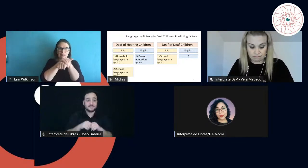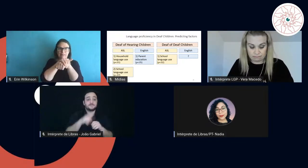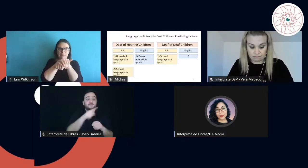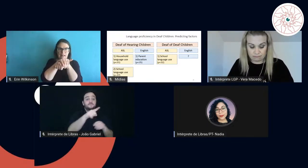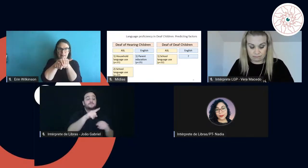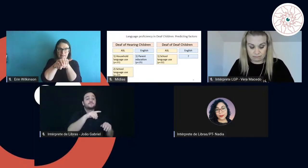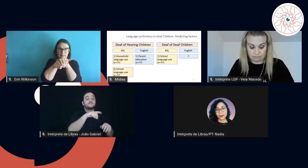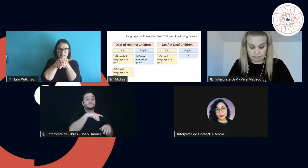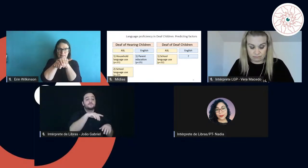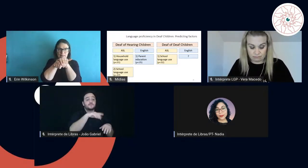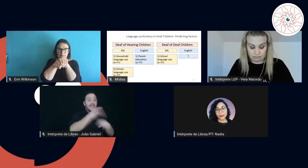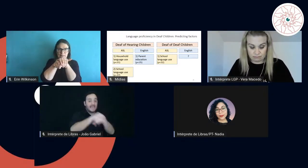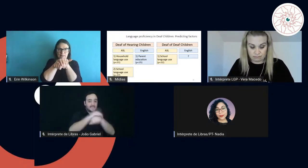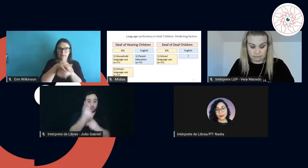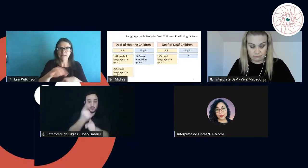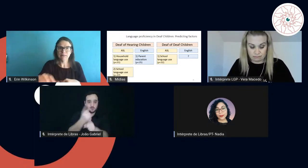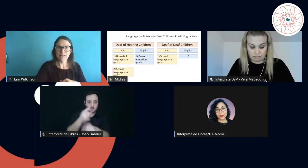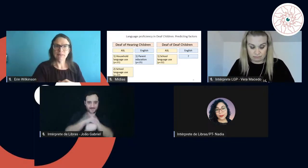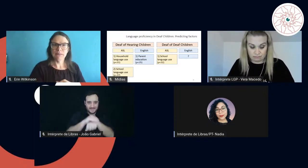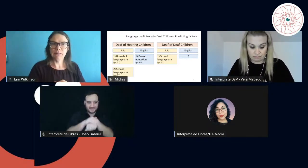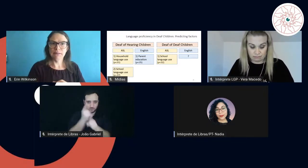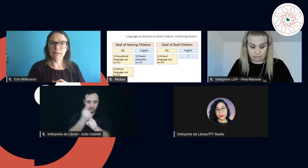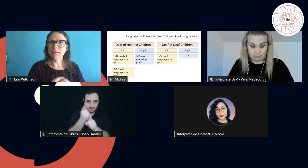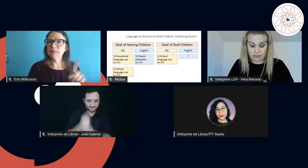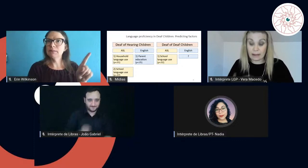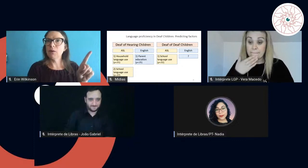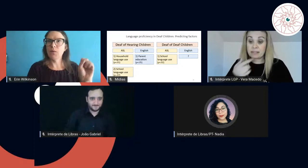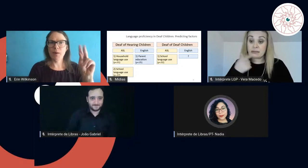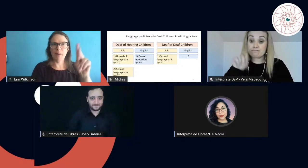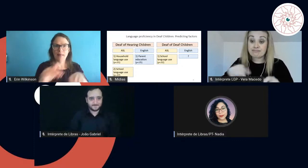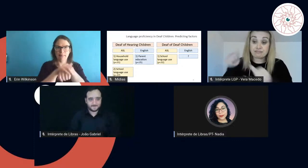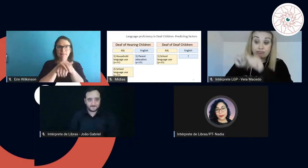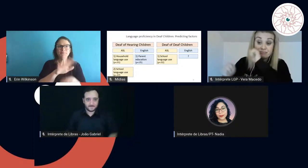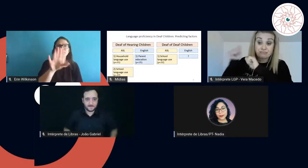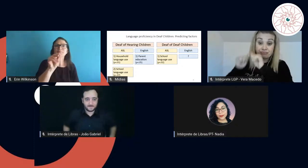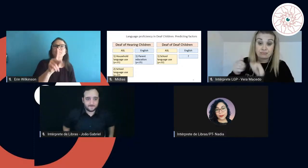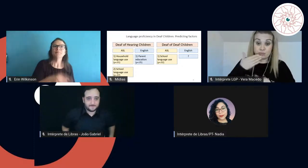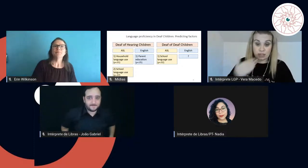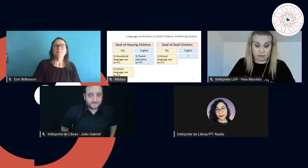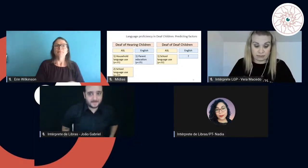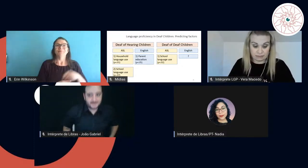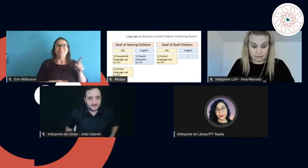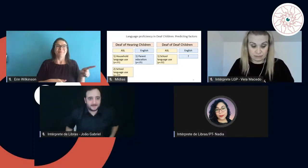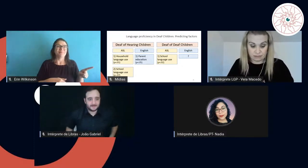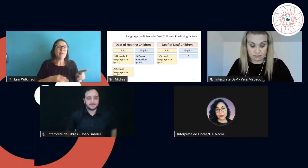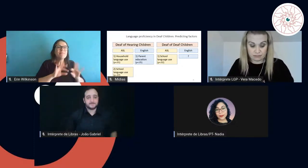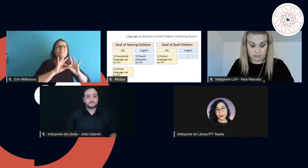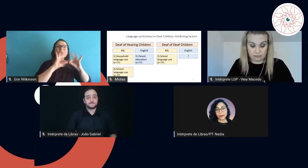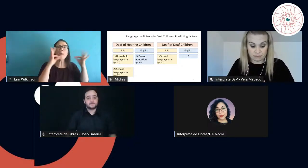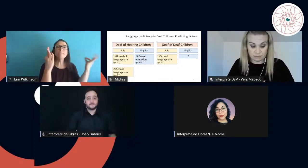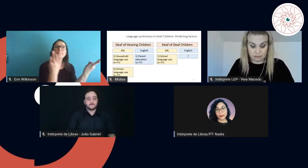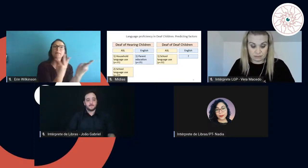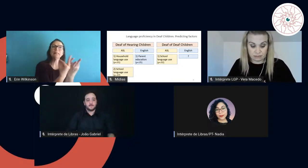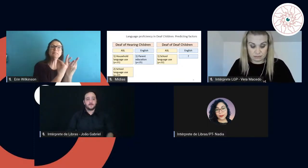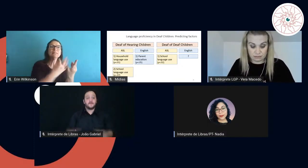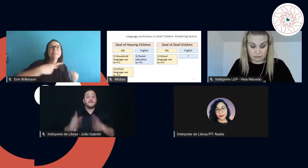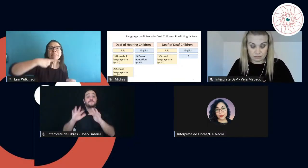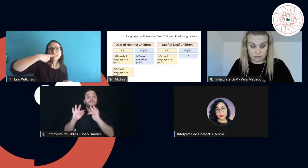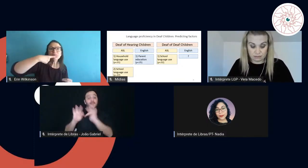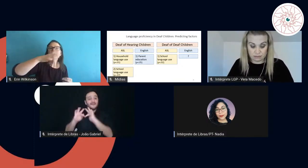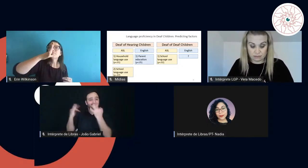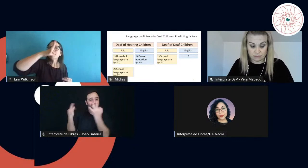pouco, por favor, o que você estava falando anteriormente? Travou para mim.